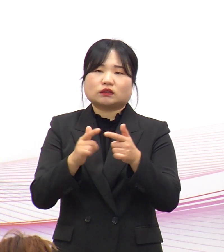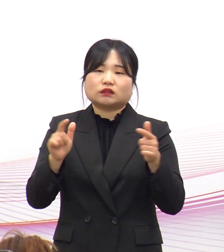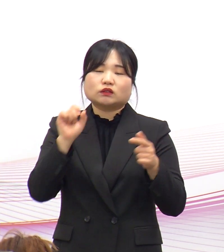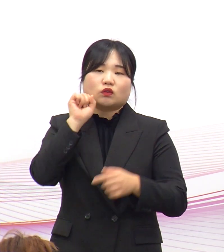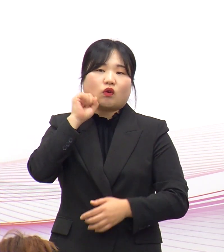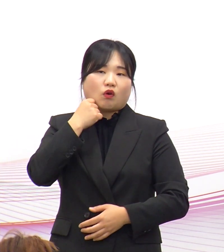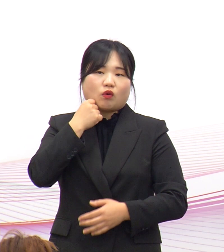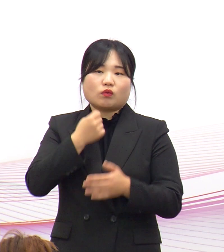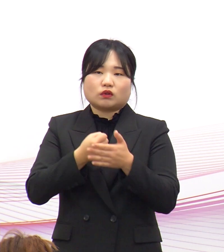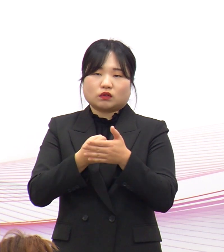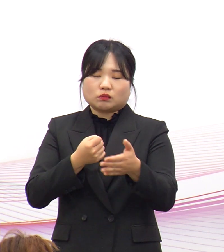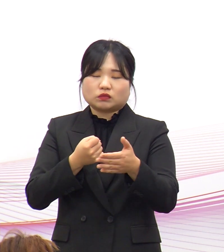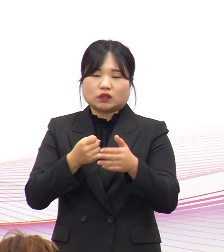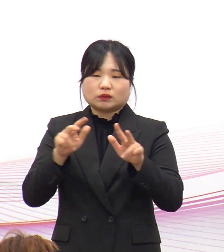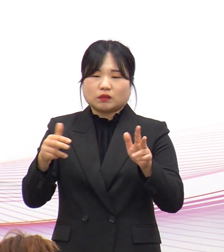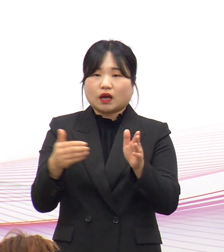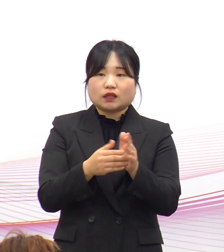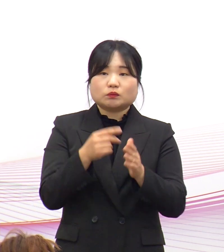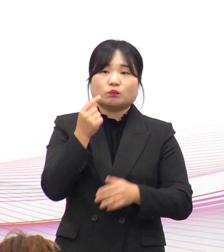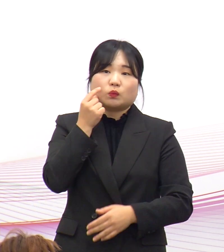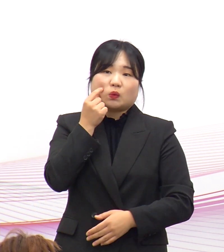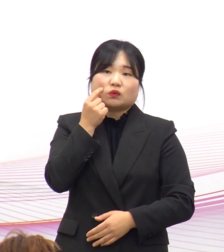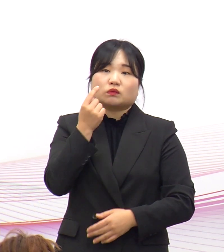굉장히 어려움이 있었는데